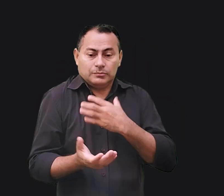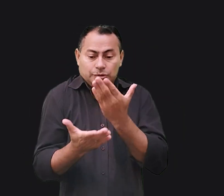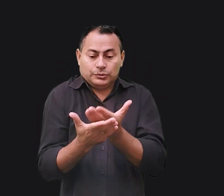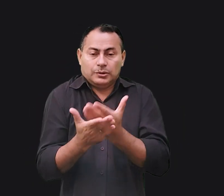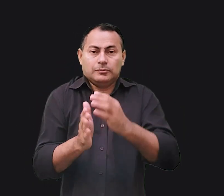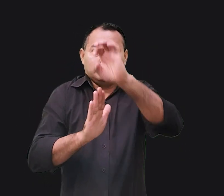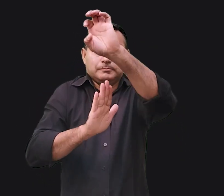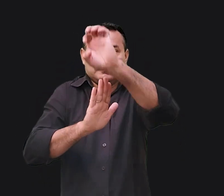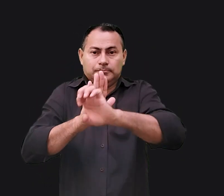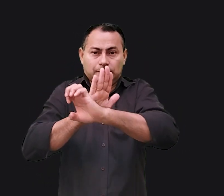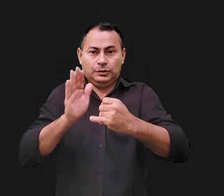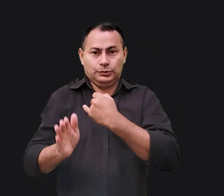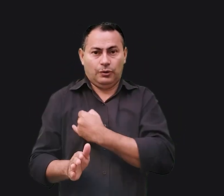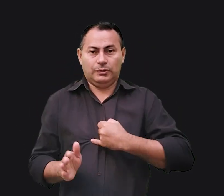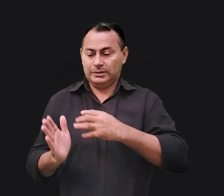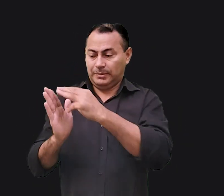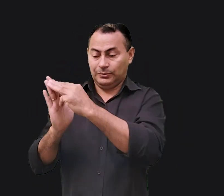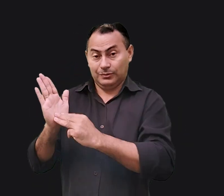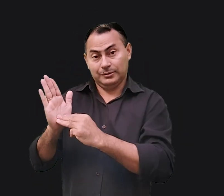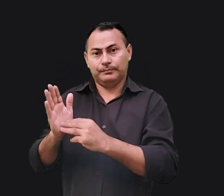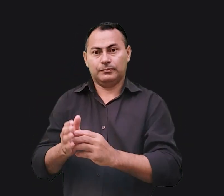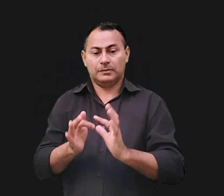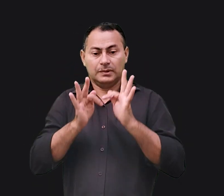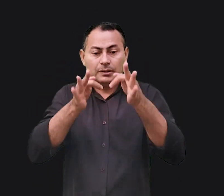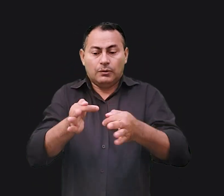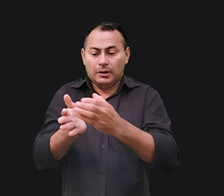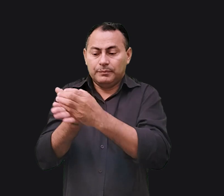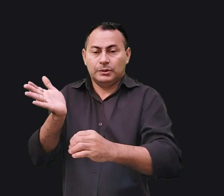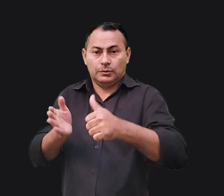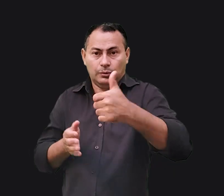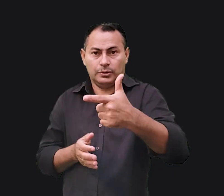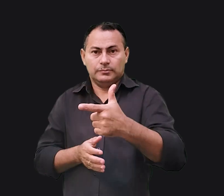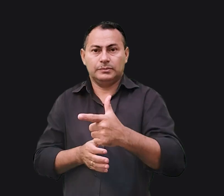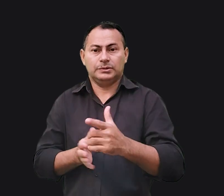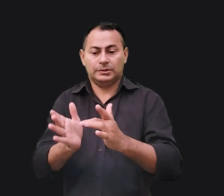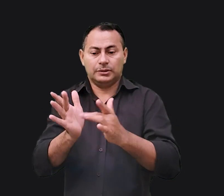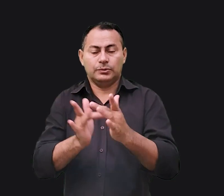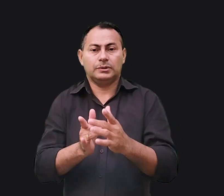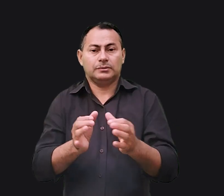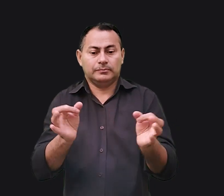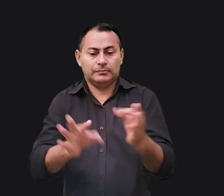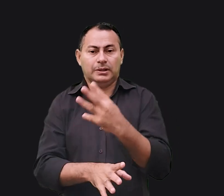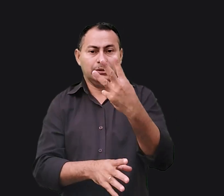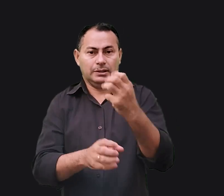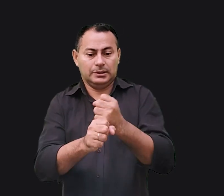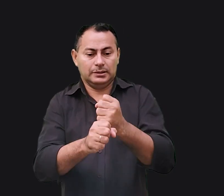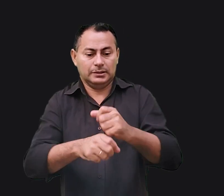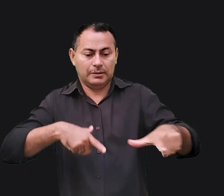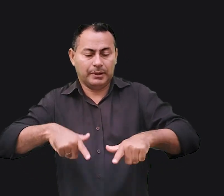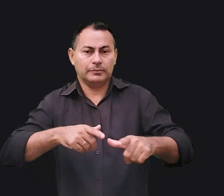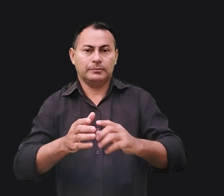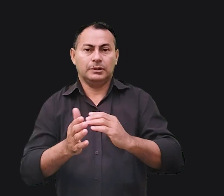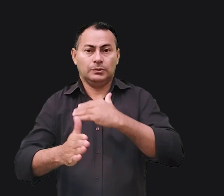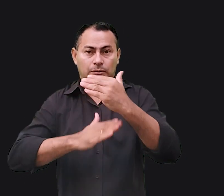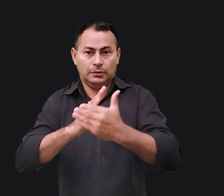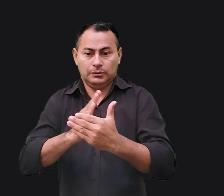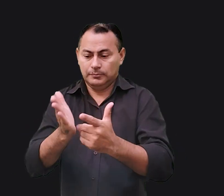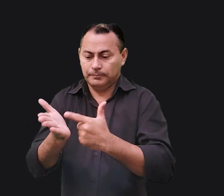o Evangelho de João. No final do capítulo 12, Jesus encerrou seus 3 anos de ministério. Em todo o livro, lemos